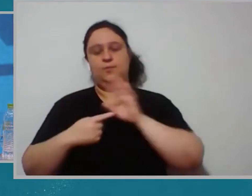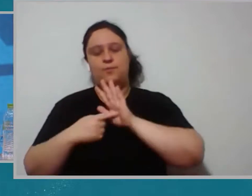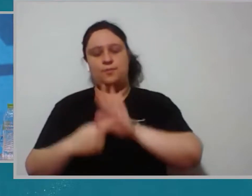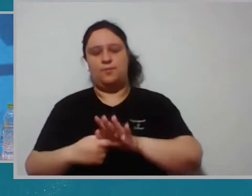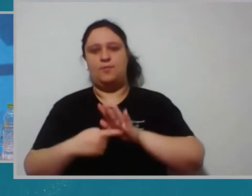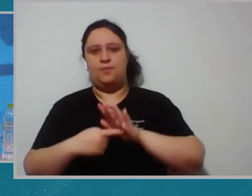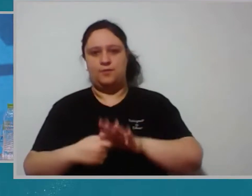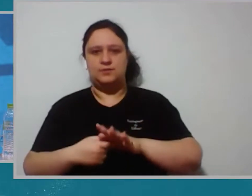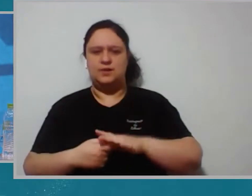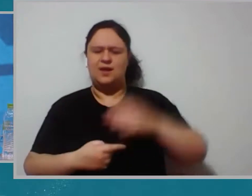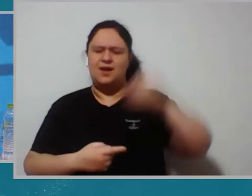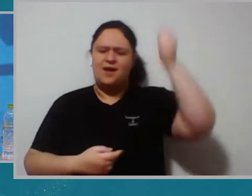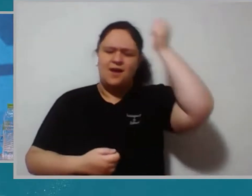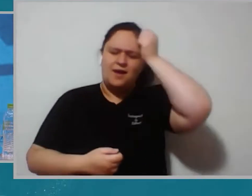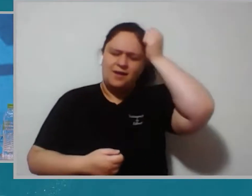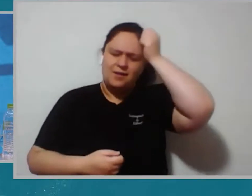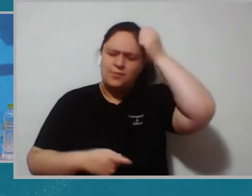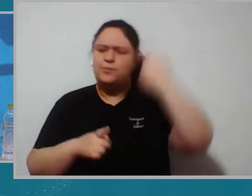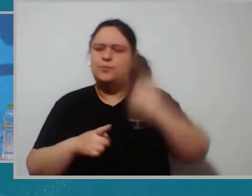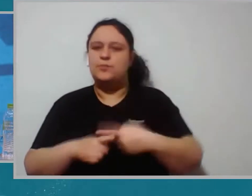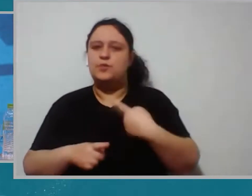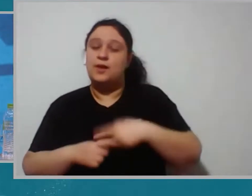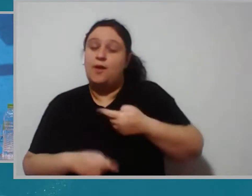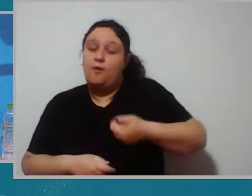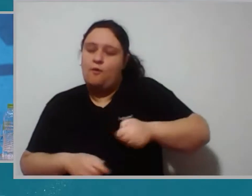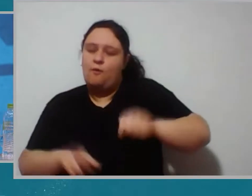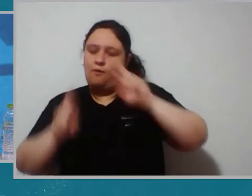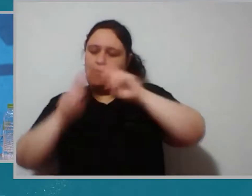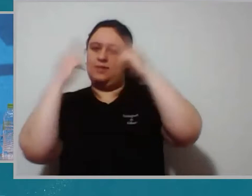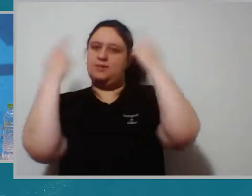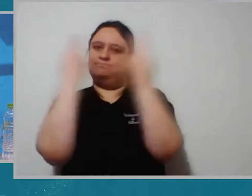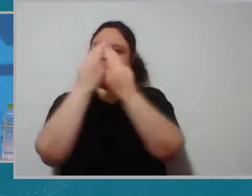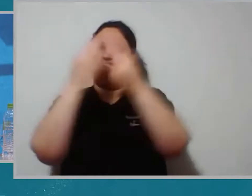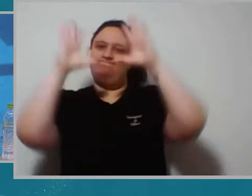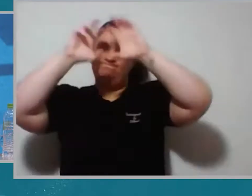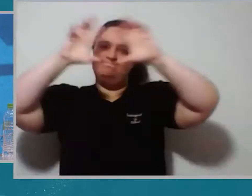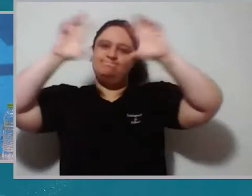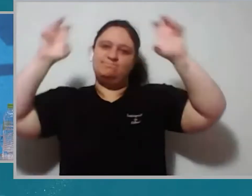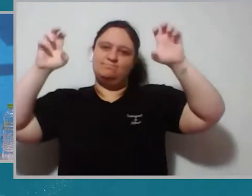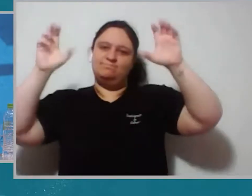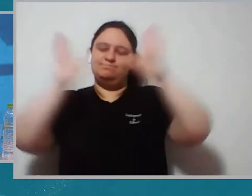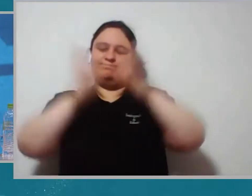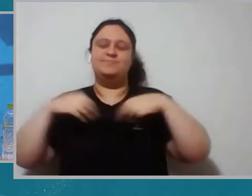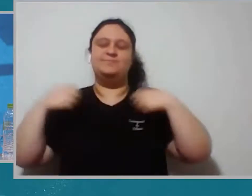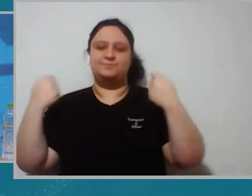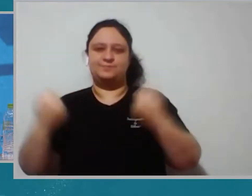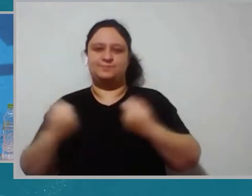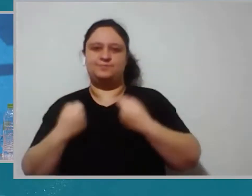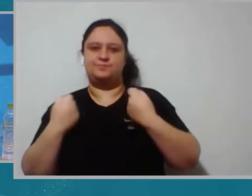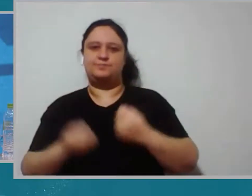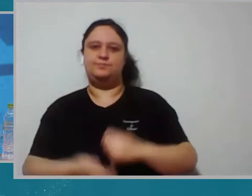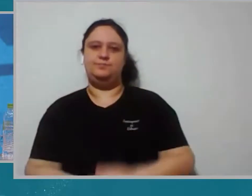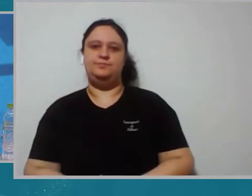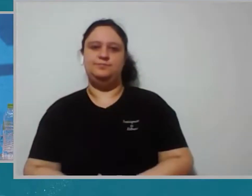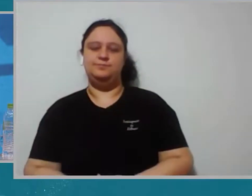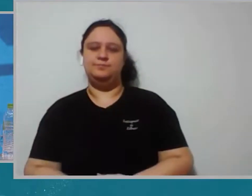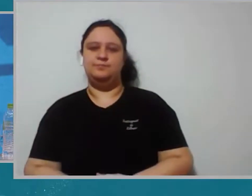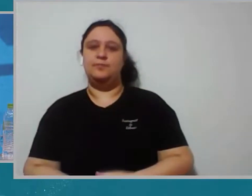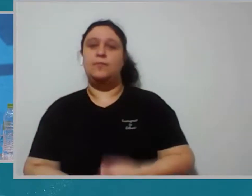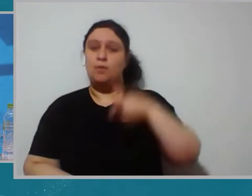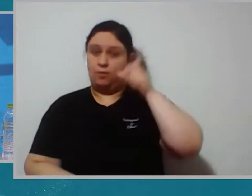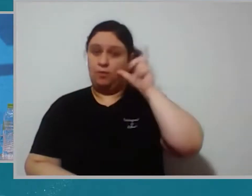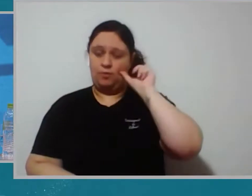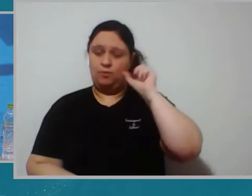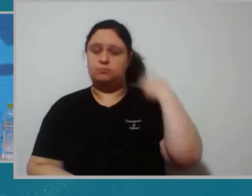está próximo o reino dos céus. Aleluia! E ontem nós já falamos um